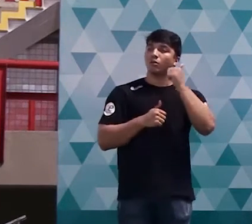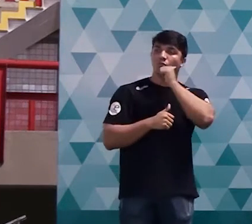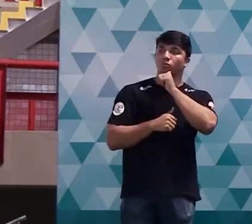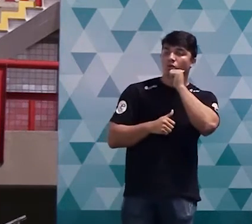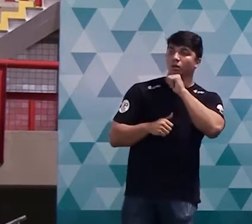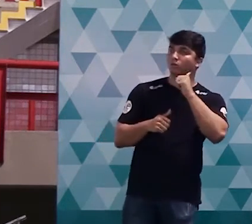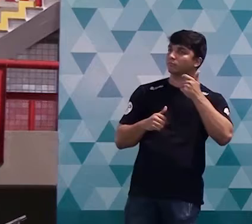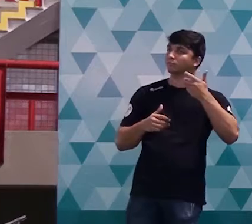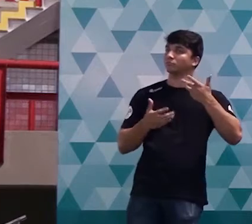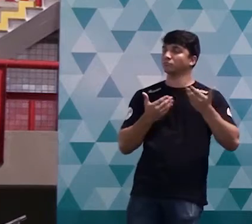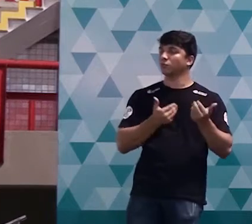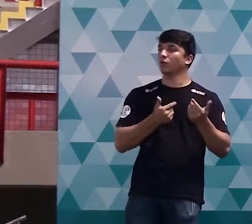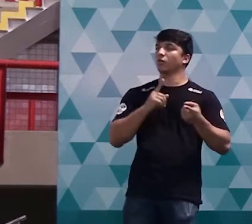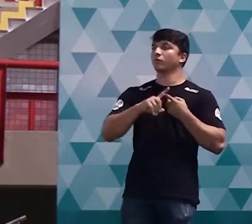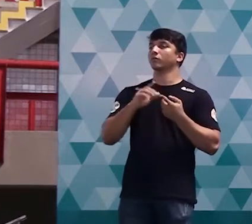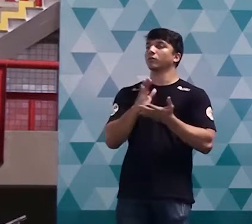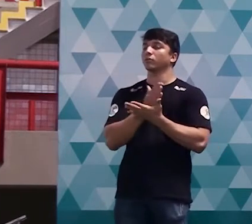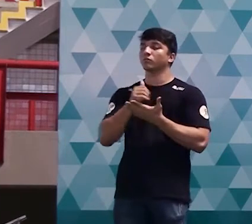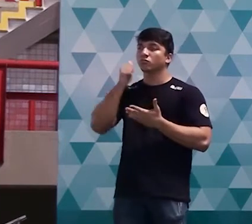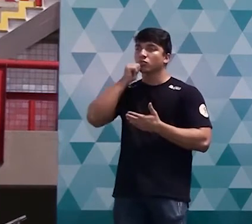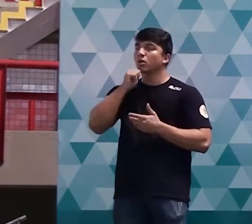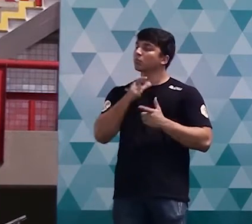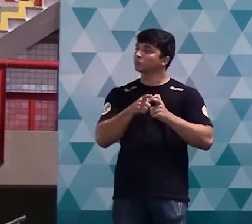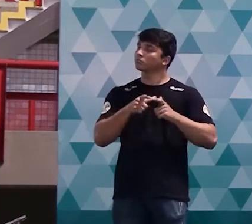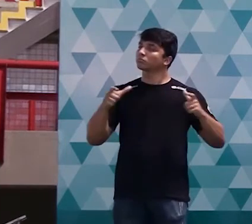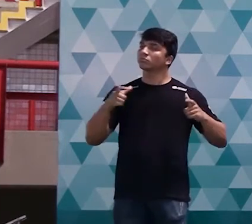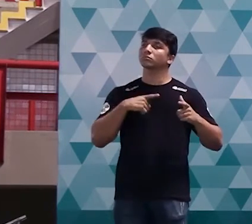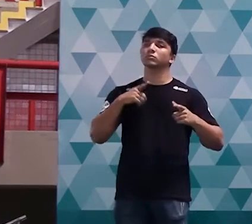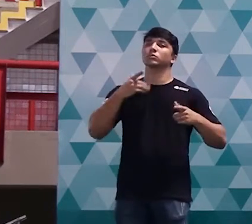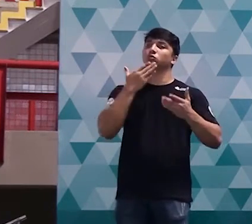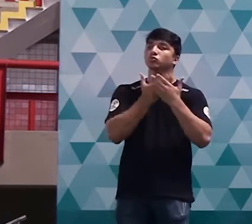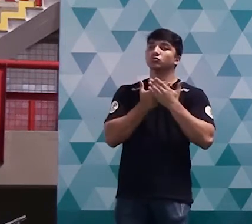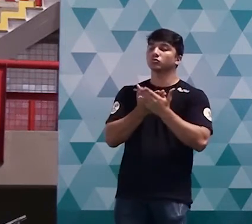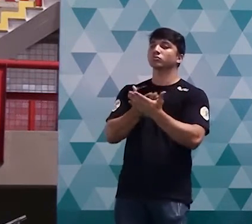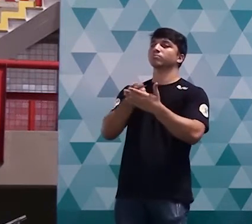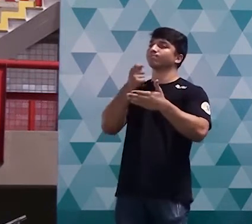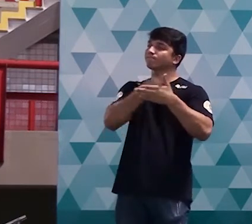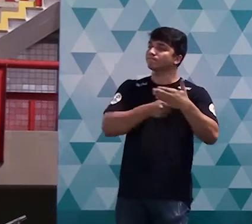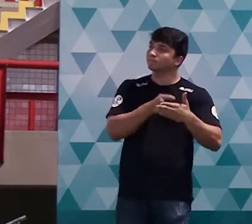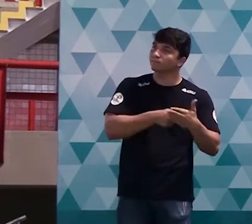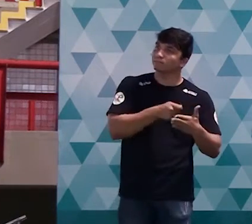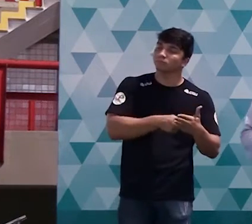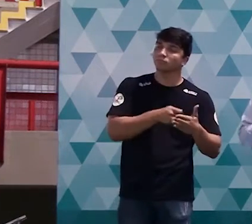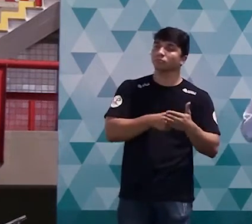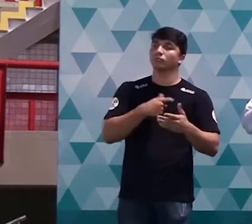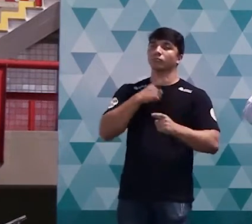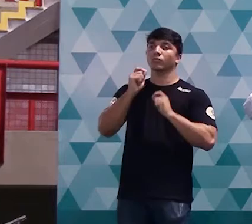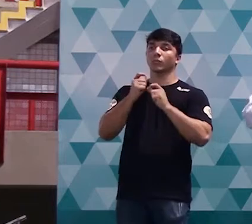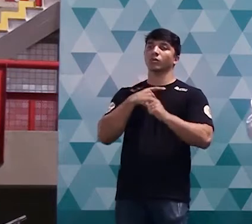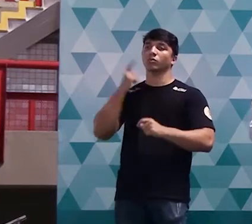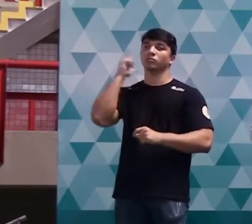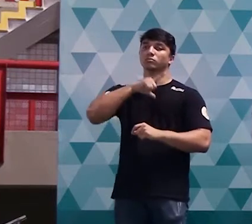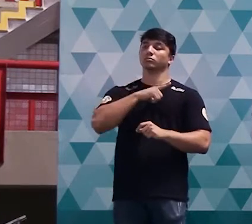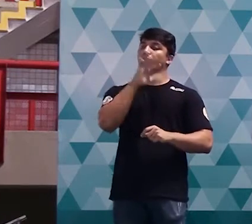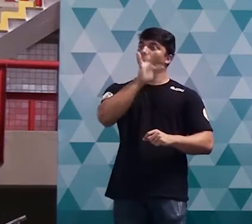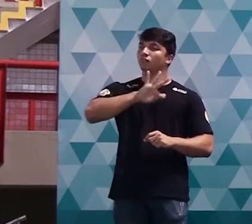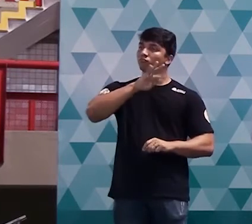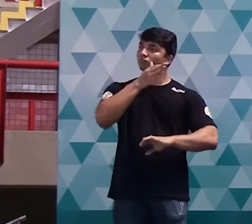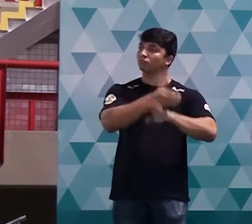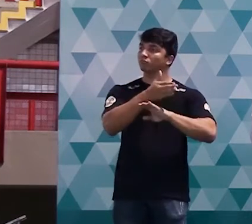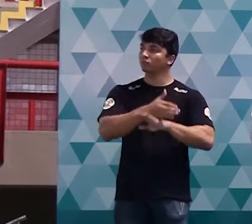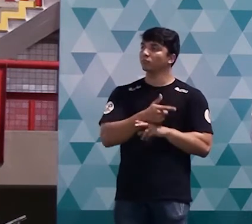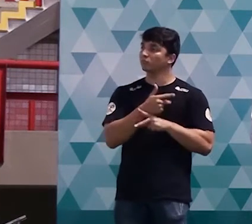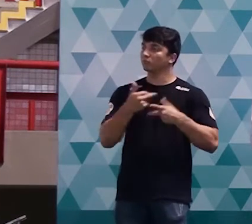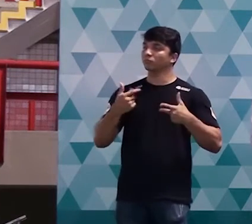senhoras, de senhoritas, um bocado de mulheres estudando, lutando, né, para ter suas